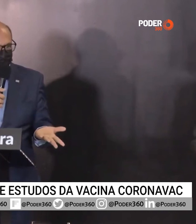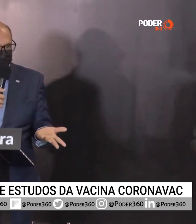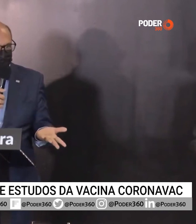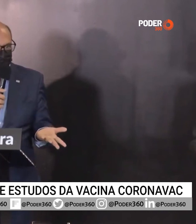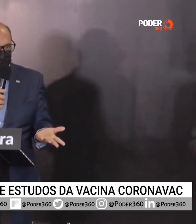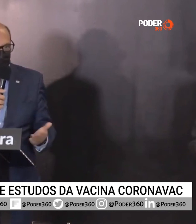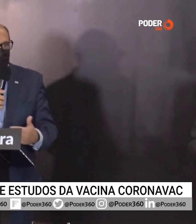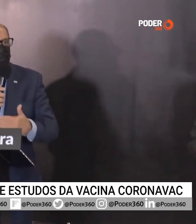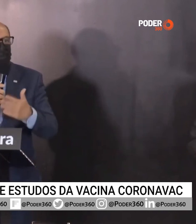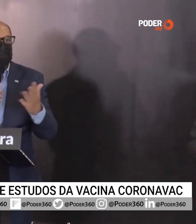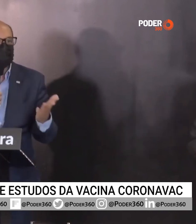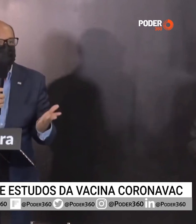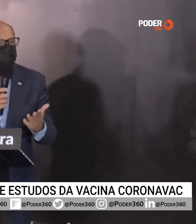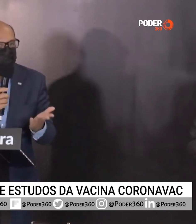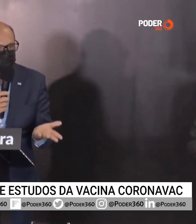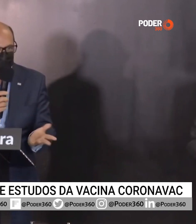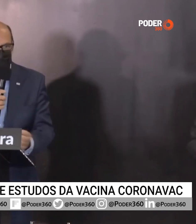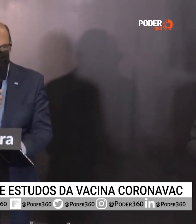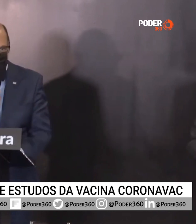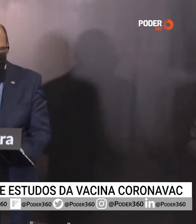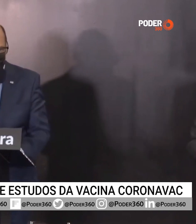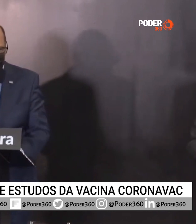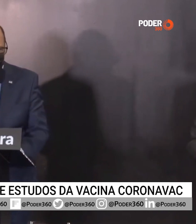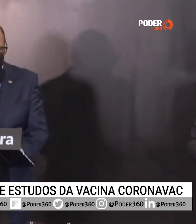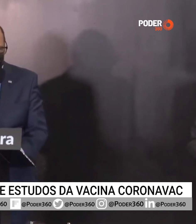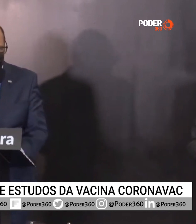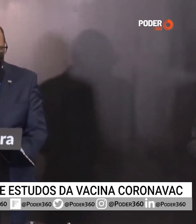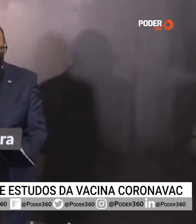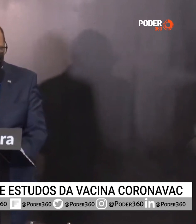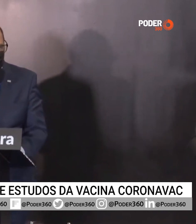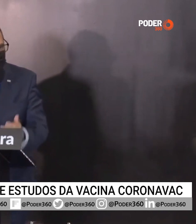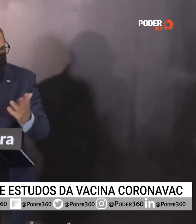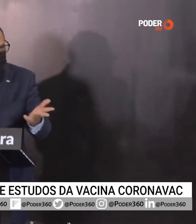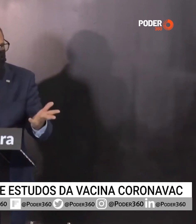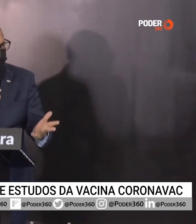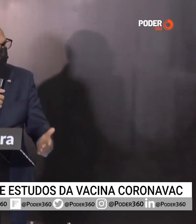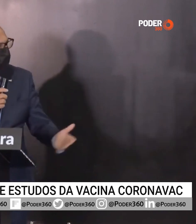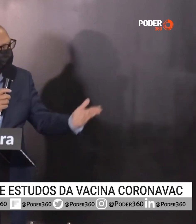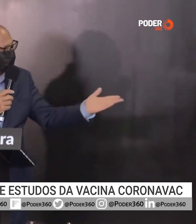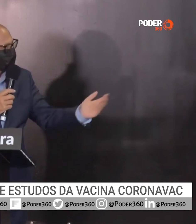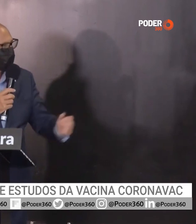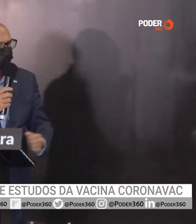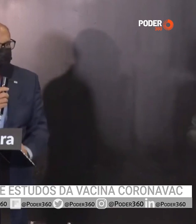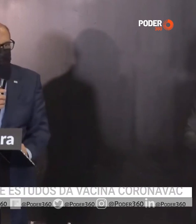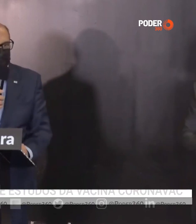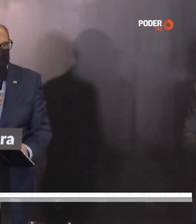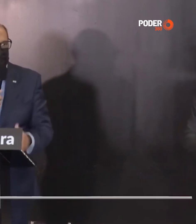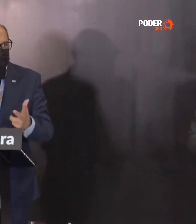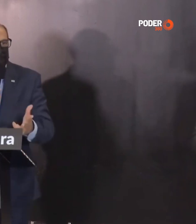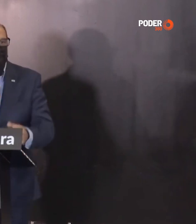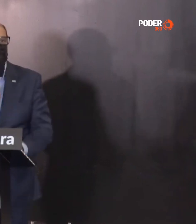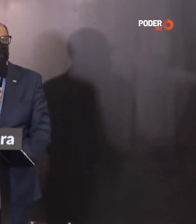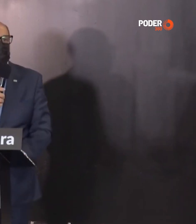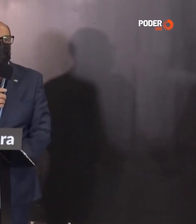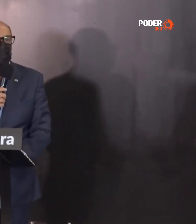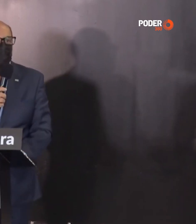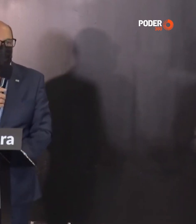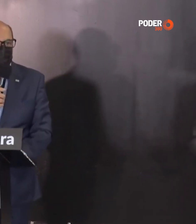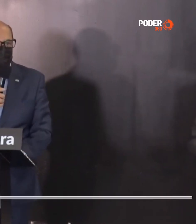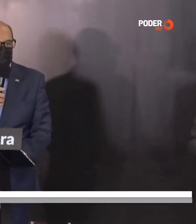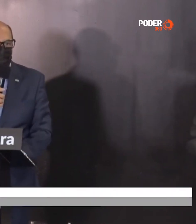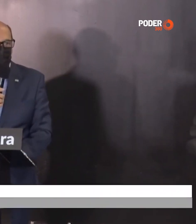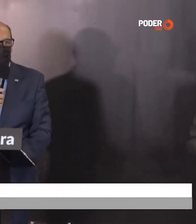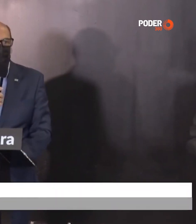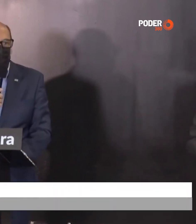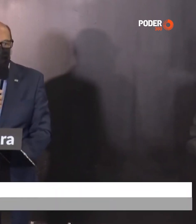voluntários tenha acontecido por causa da vacina. O laudo do IML apontou que a causa da morte foi suicídio. Os